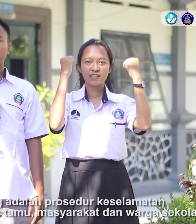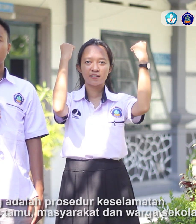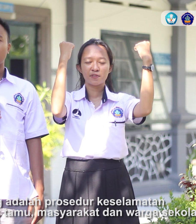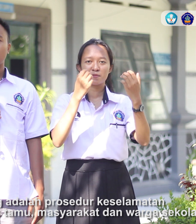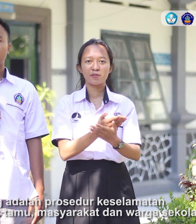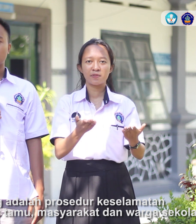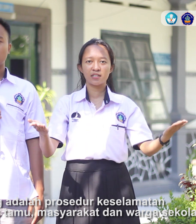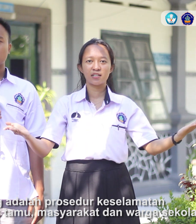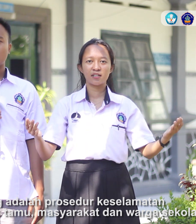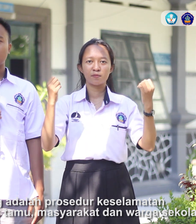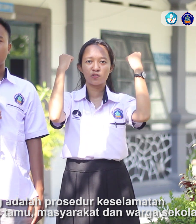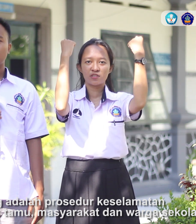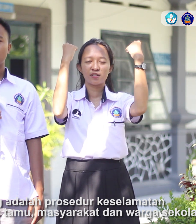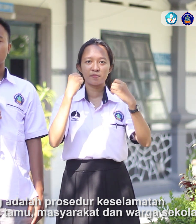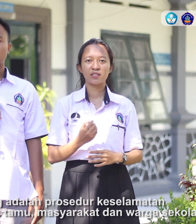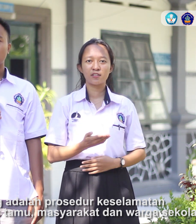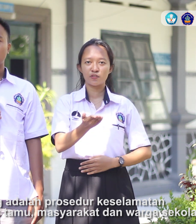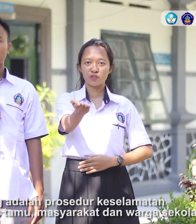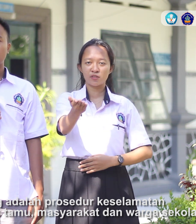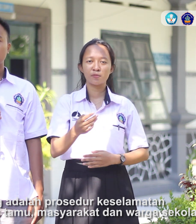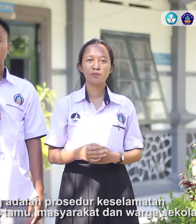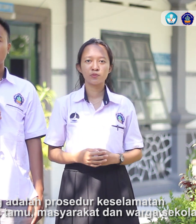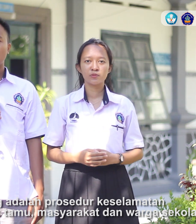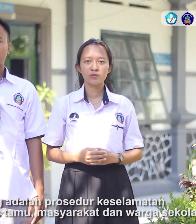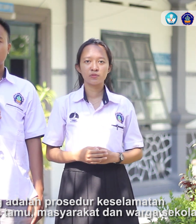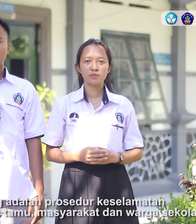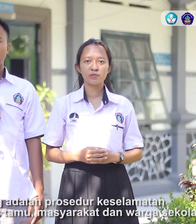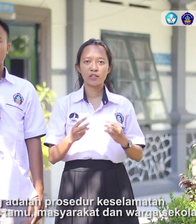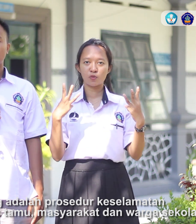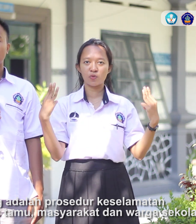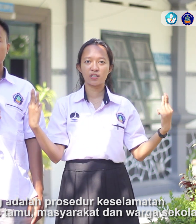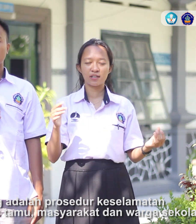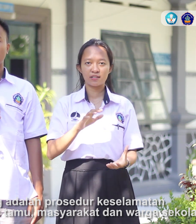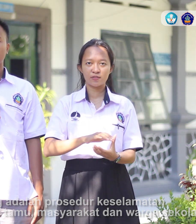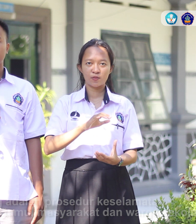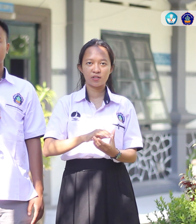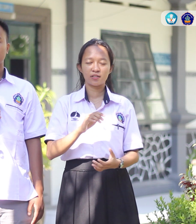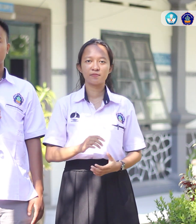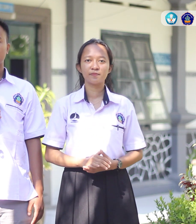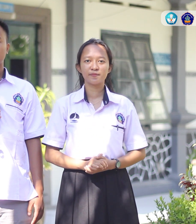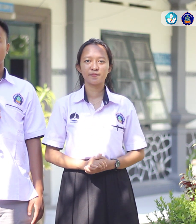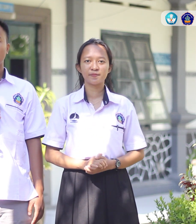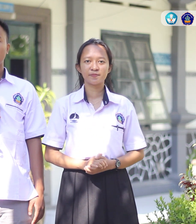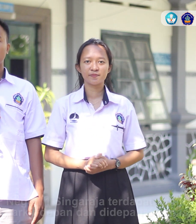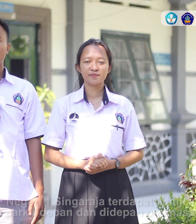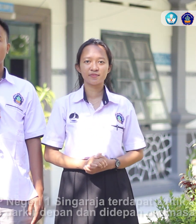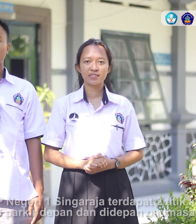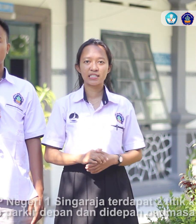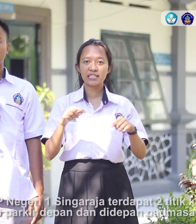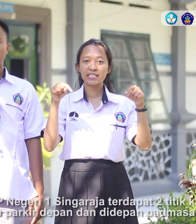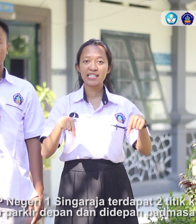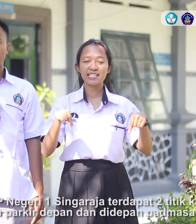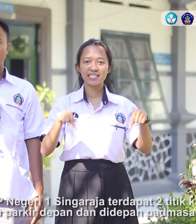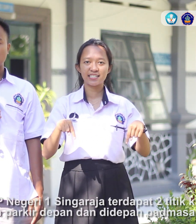Safety briefing adalah prosedur keselamatan yang ditujukan untuk tamu, masyarakat, dan warga sekolah. Di